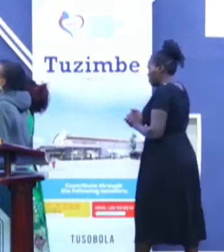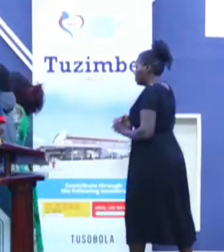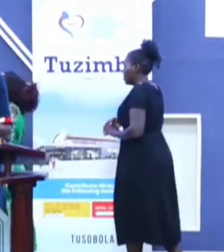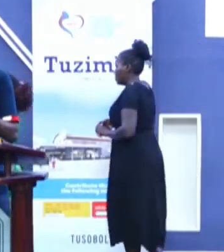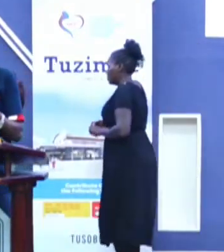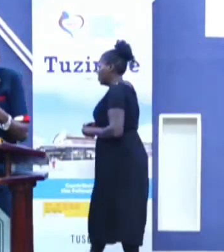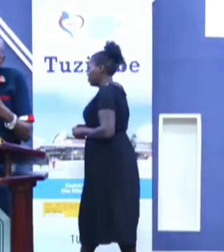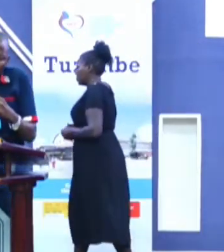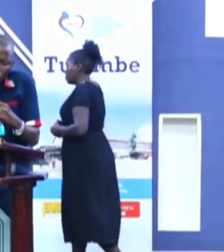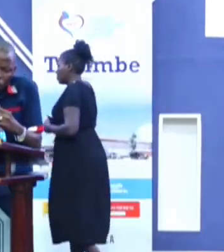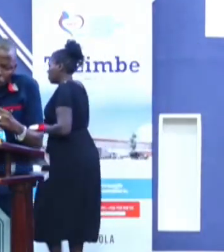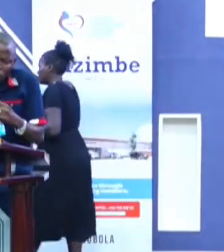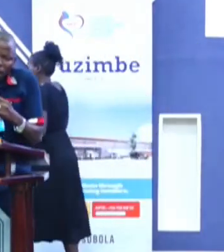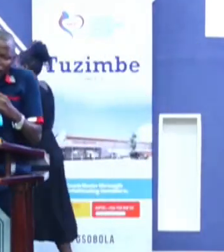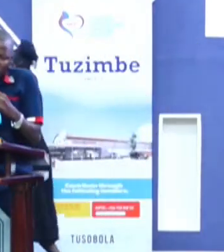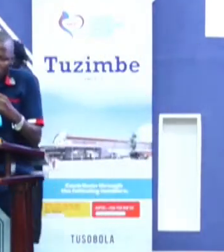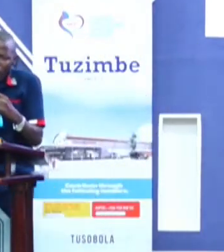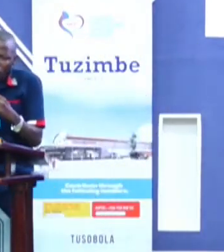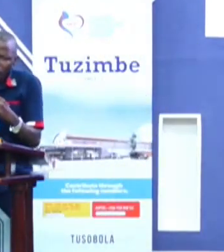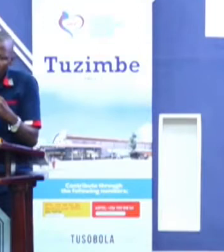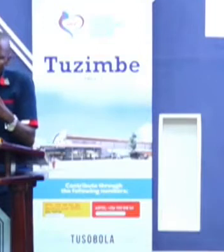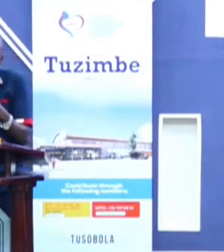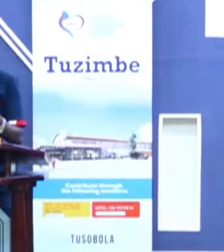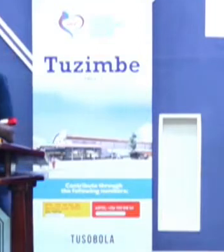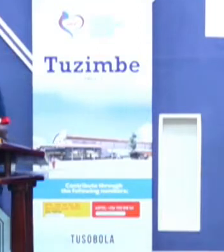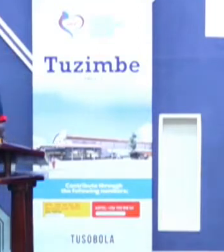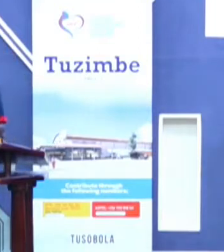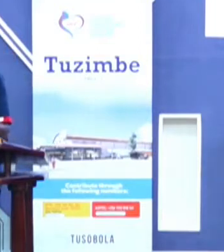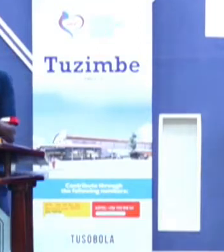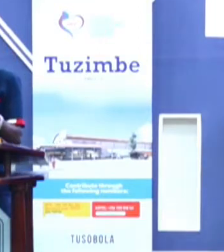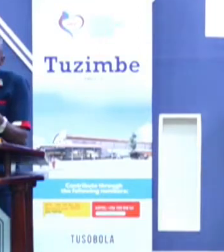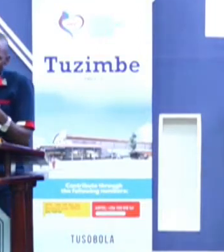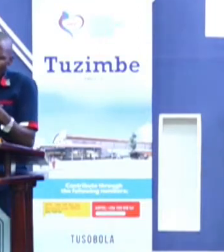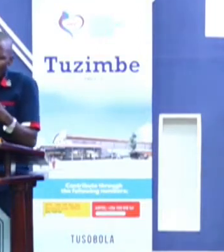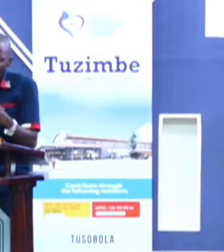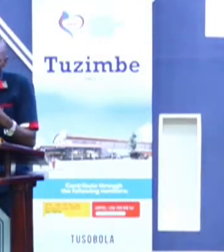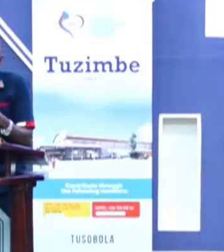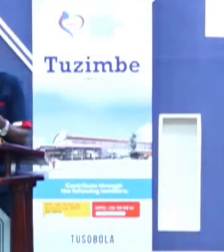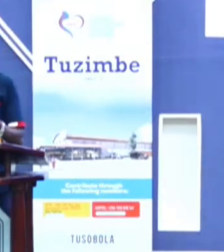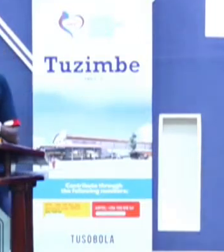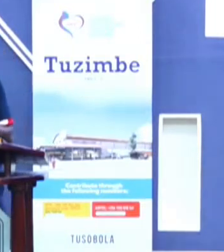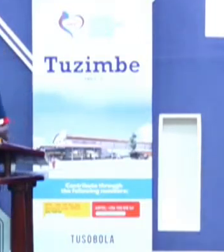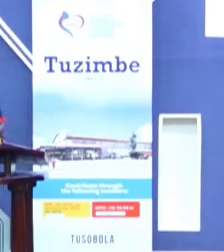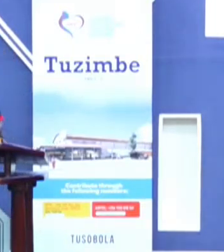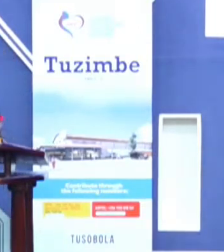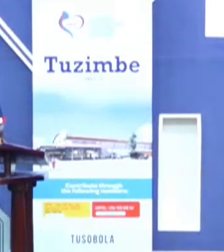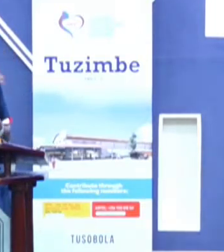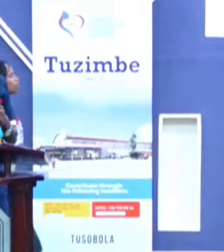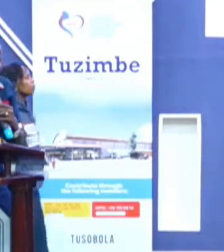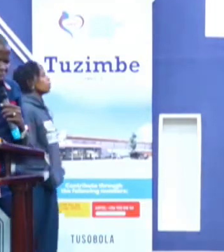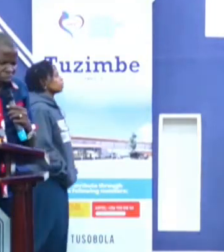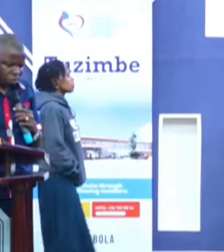kitugambye, liggyibwako, liggyibwako n'eritemebwa n'erikanyugibwa mu muliro.